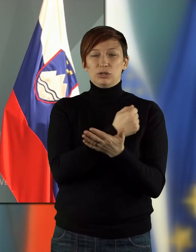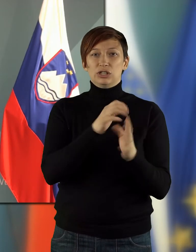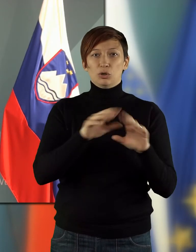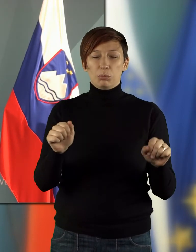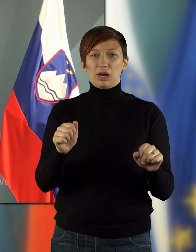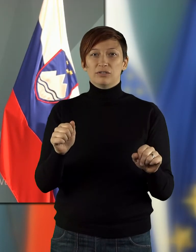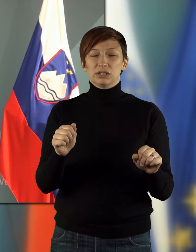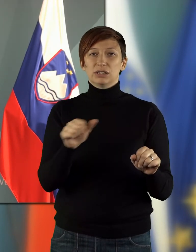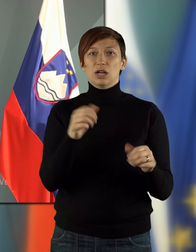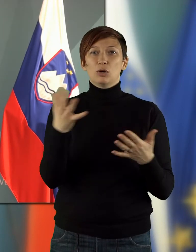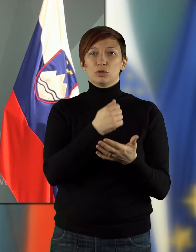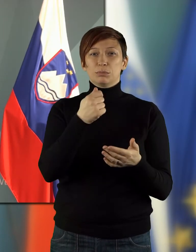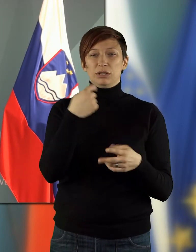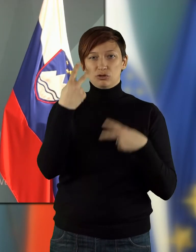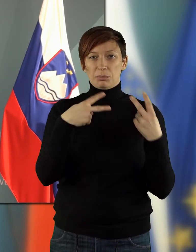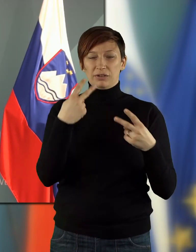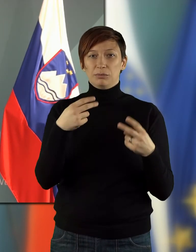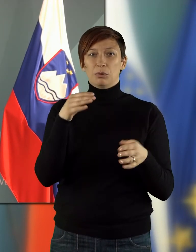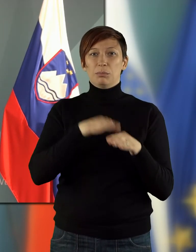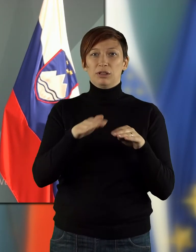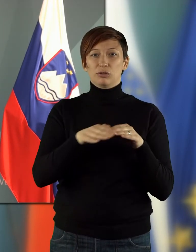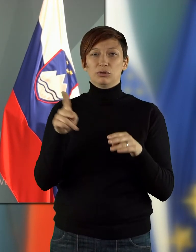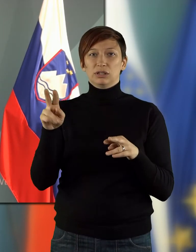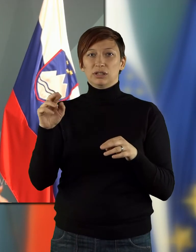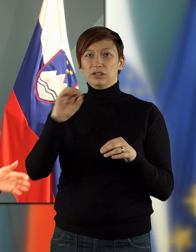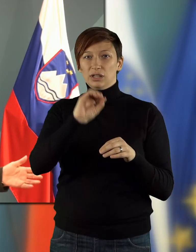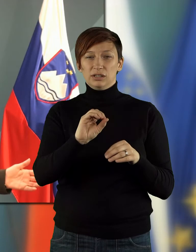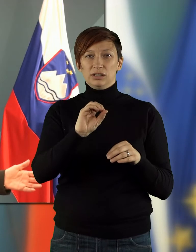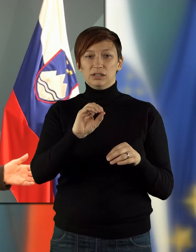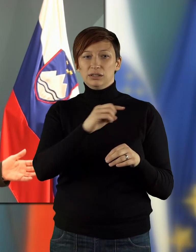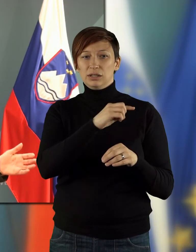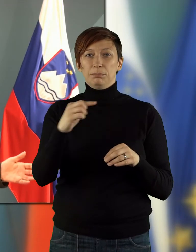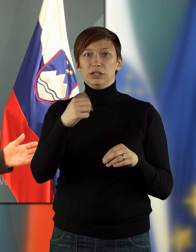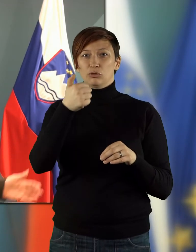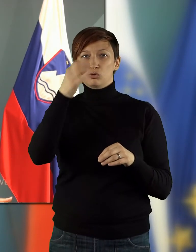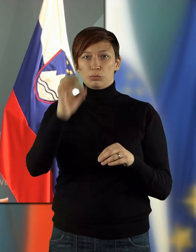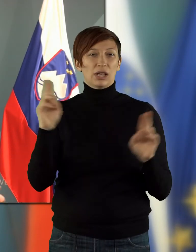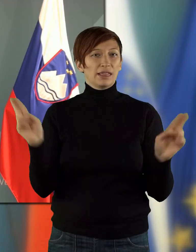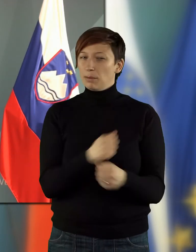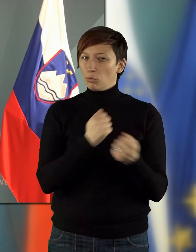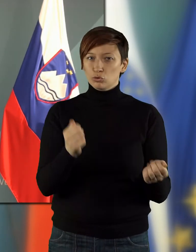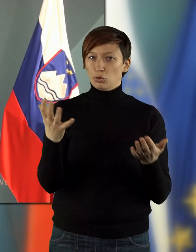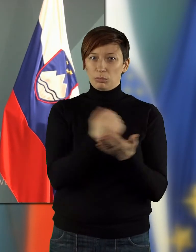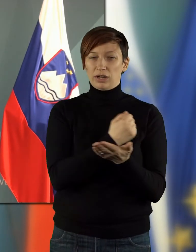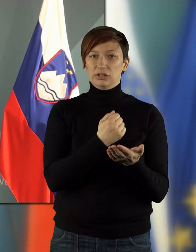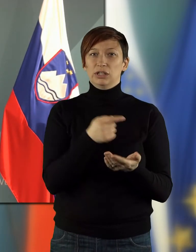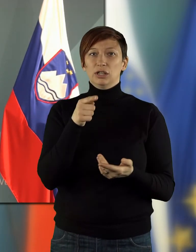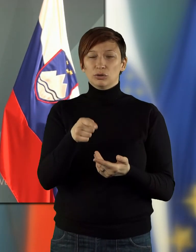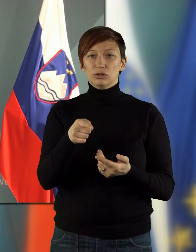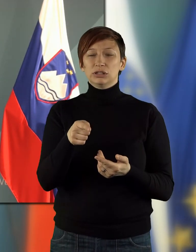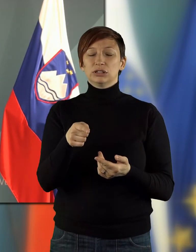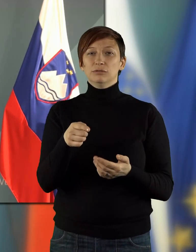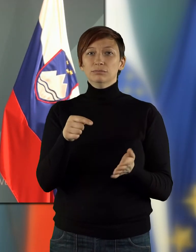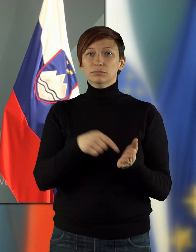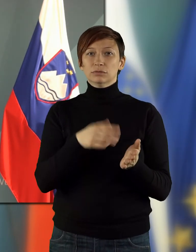se doseže in opravi uspešno preverjanje po metodi Kreval, ni cela minus 100%, se pravi nemogoče. In